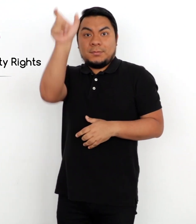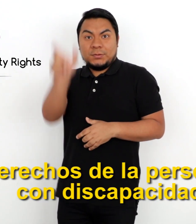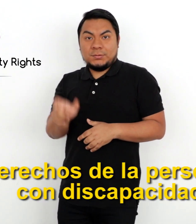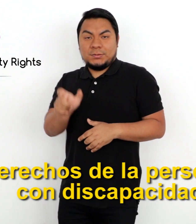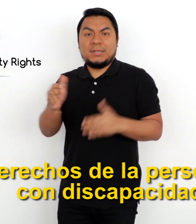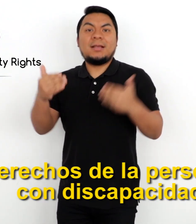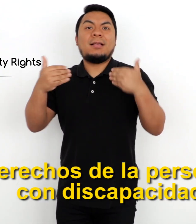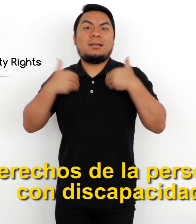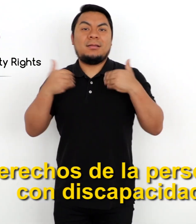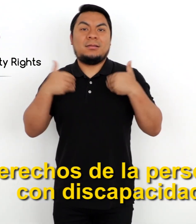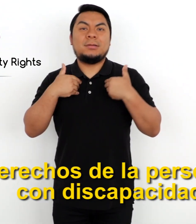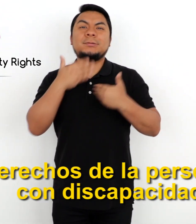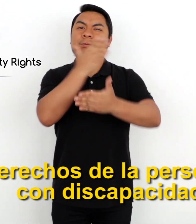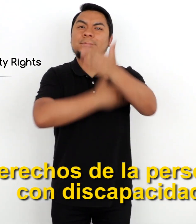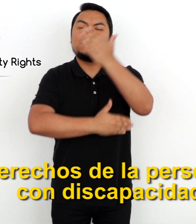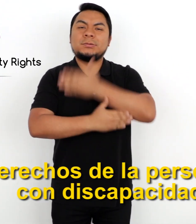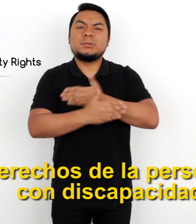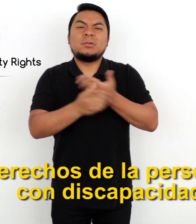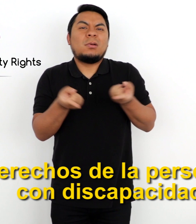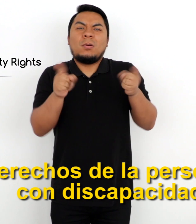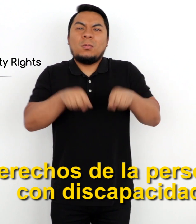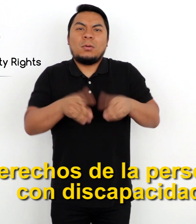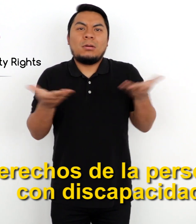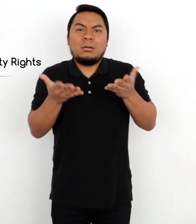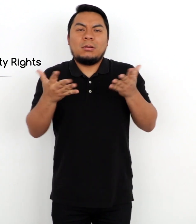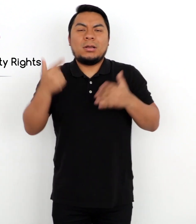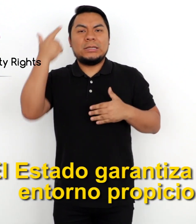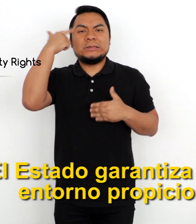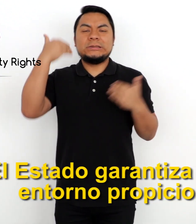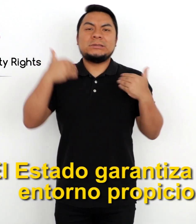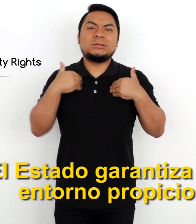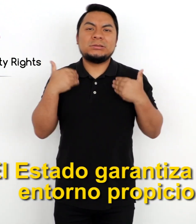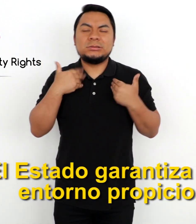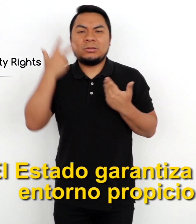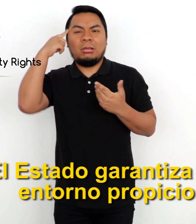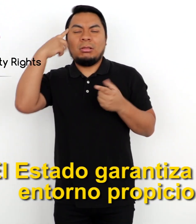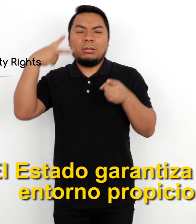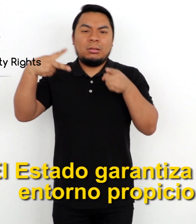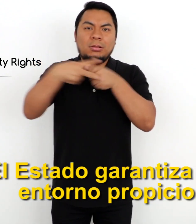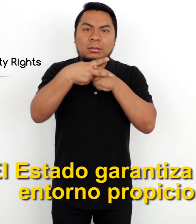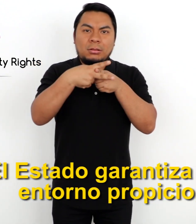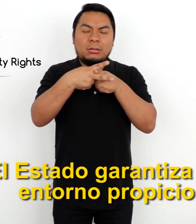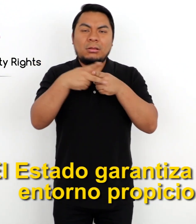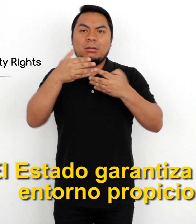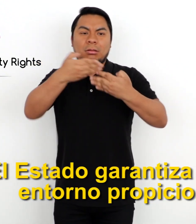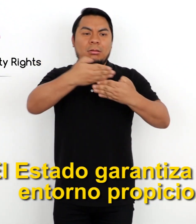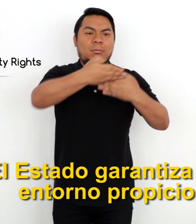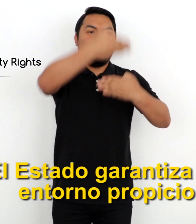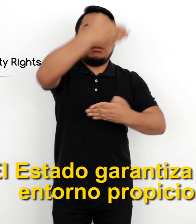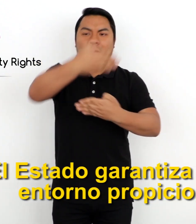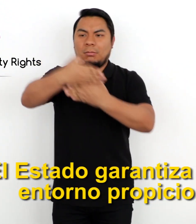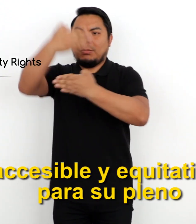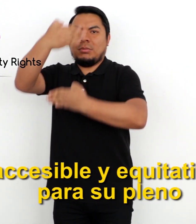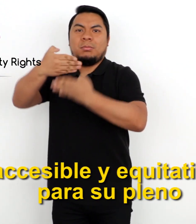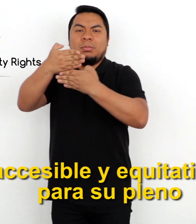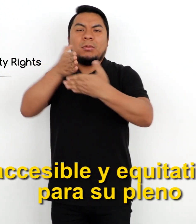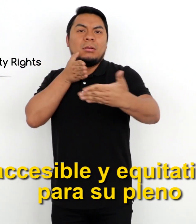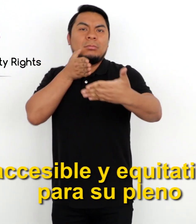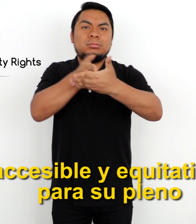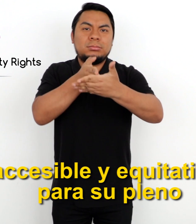Derechos de la persona con discapacidad El Estado garantiza un entorno propicio, accesible